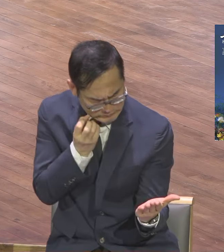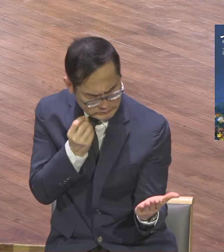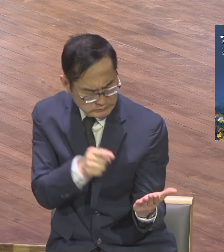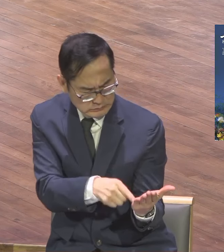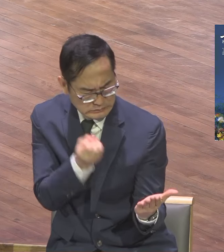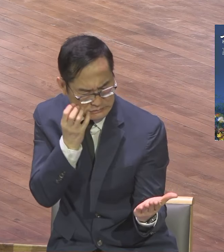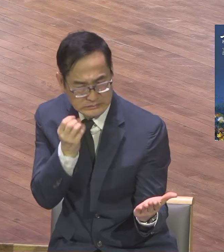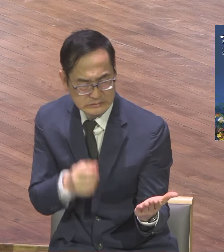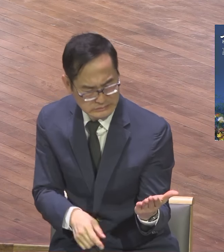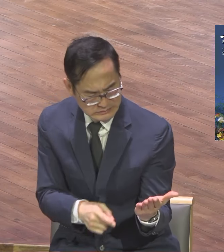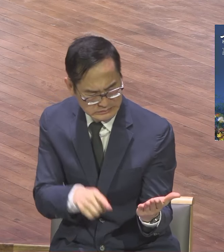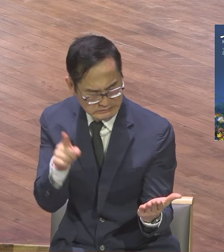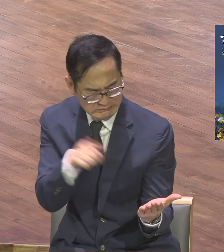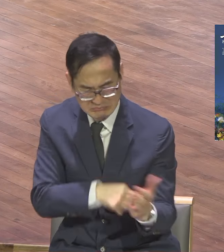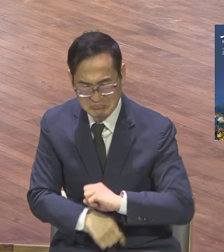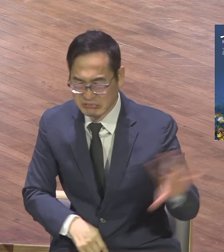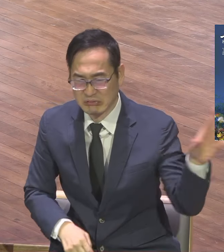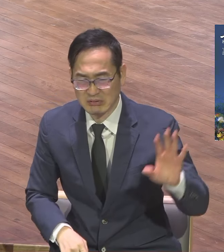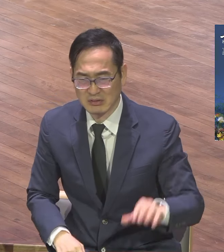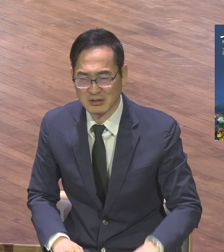희어적으로.